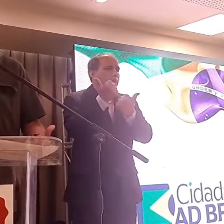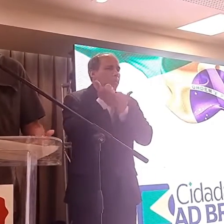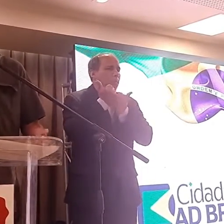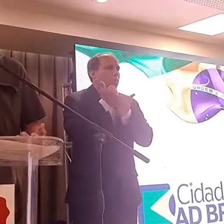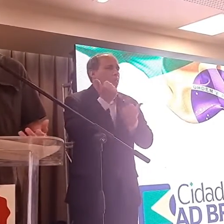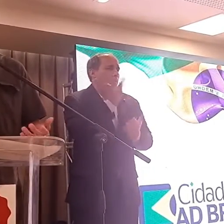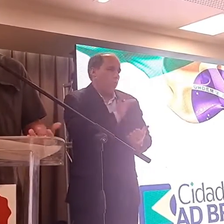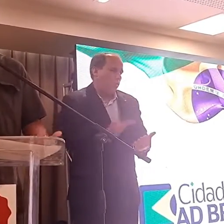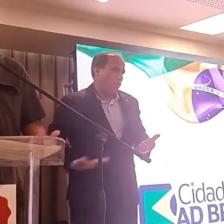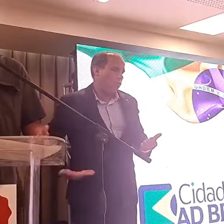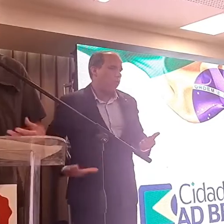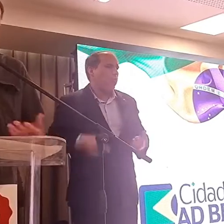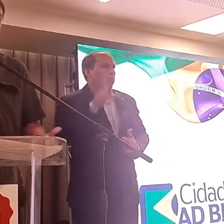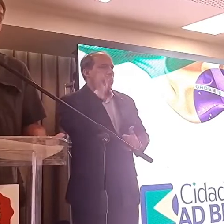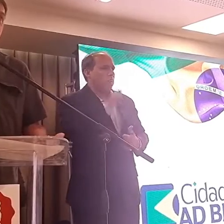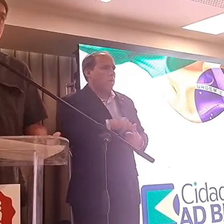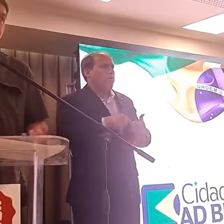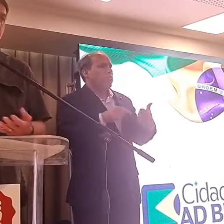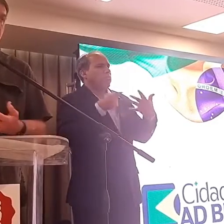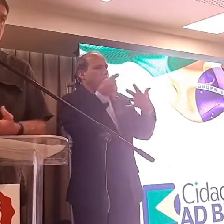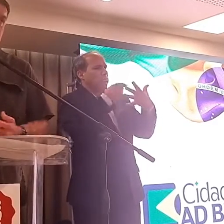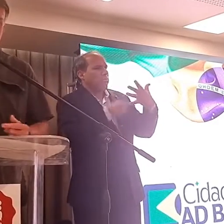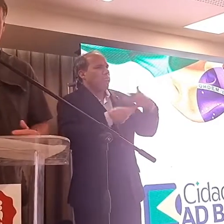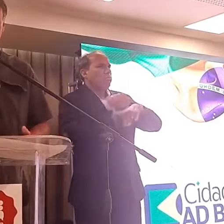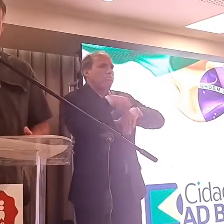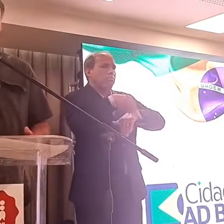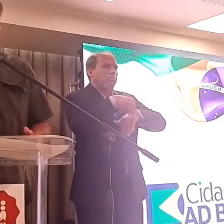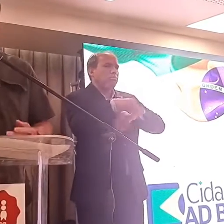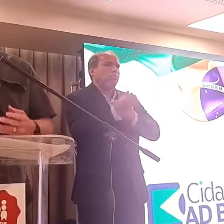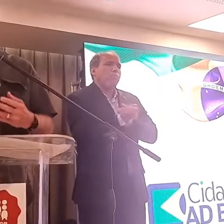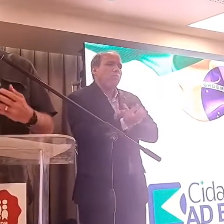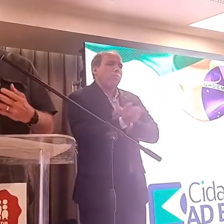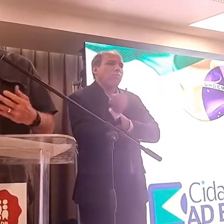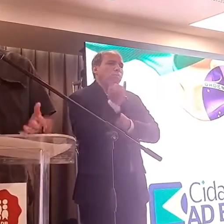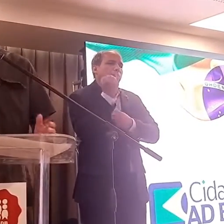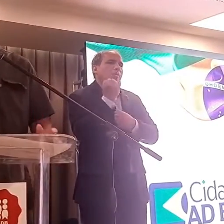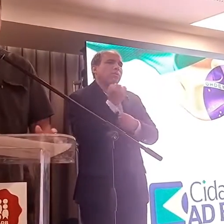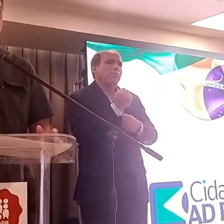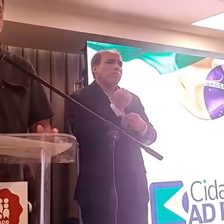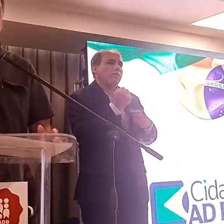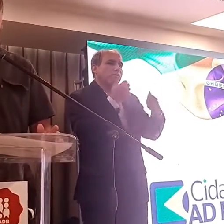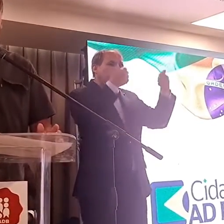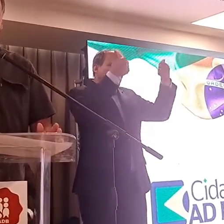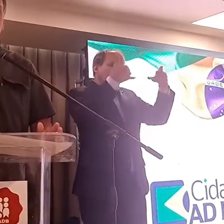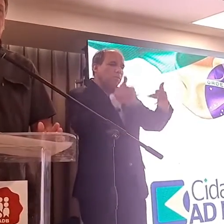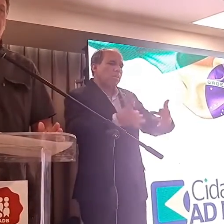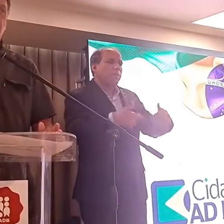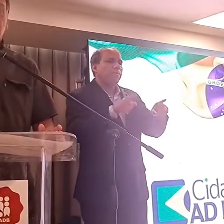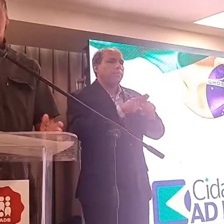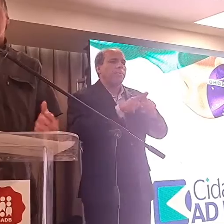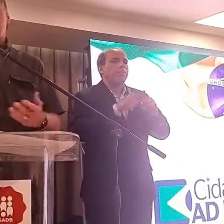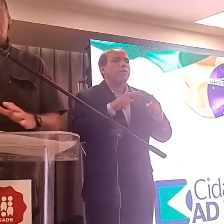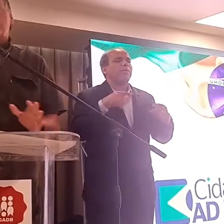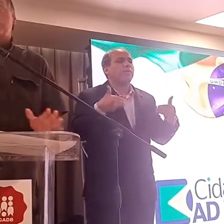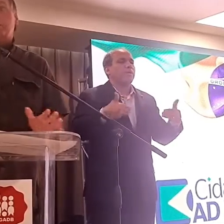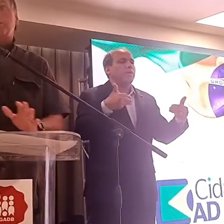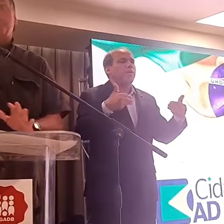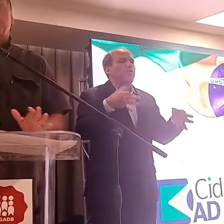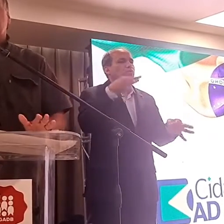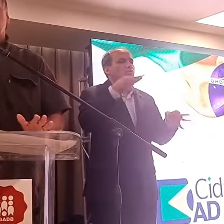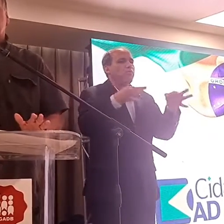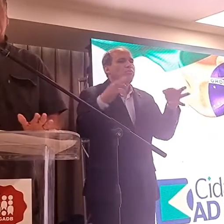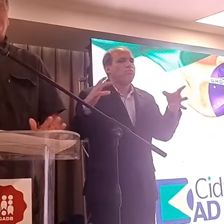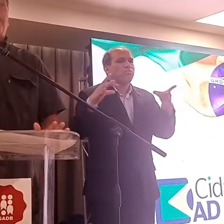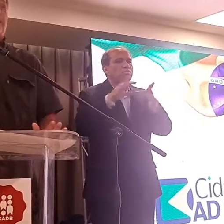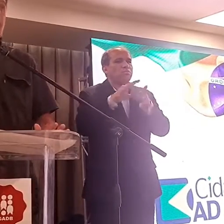para ser preservado. Medidas tomadas. Ministério da Justiça integrado com os secretários. E um assunto que muita